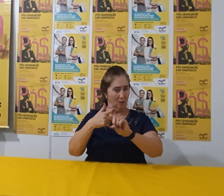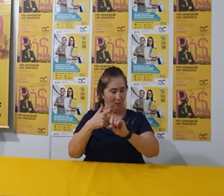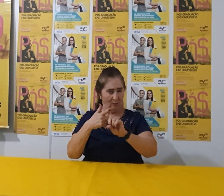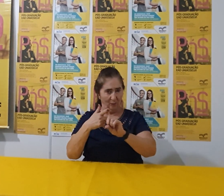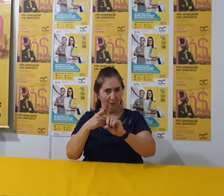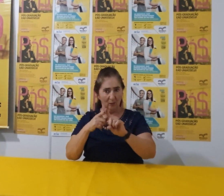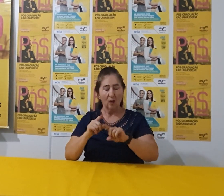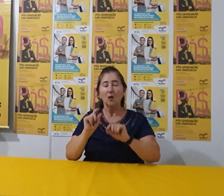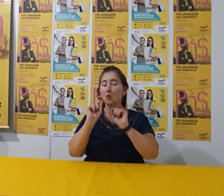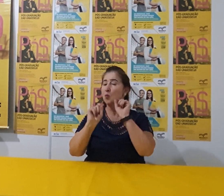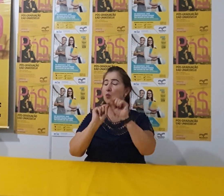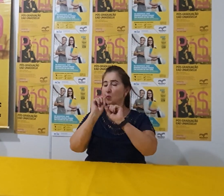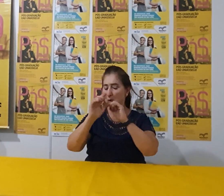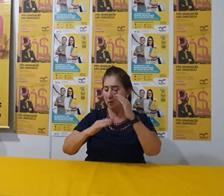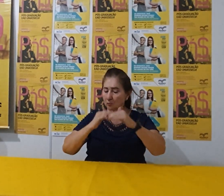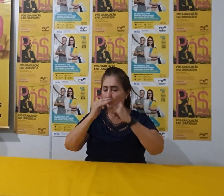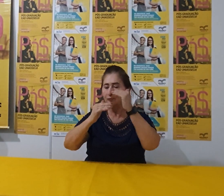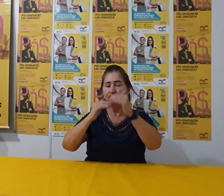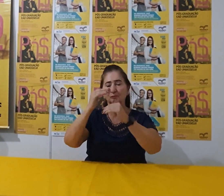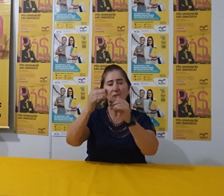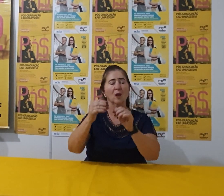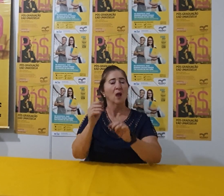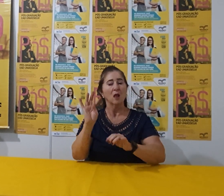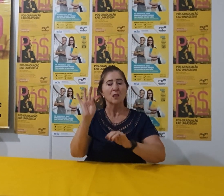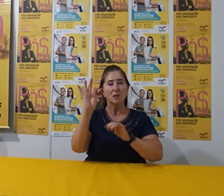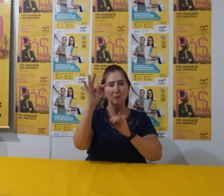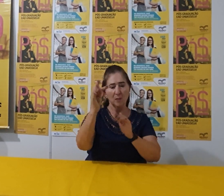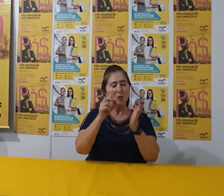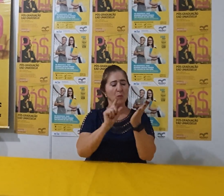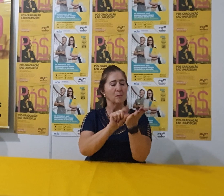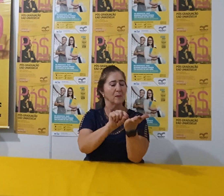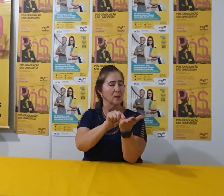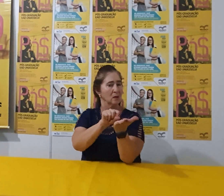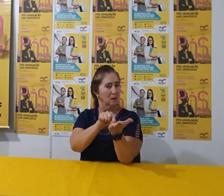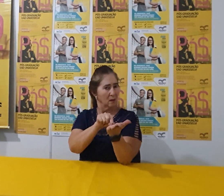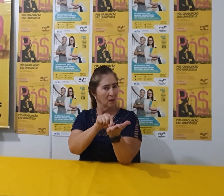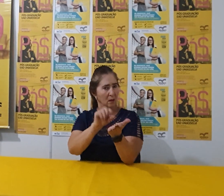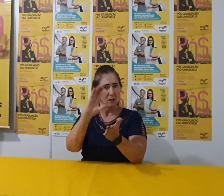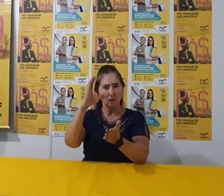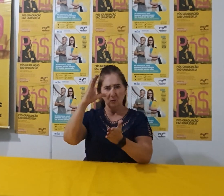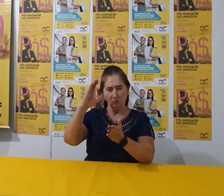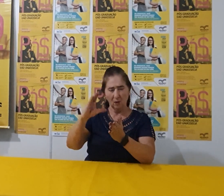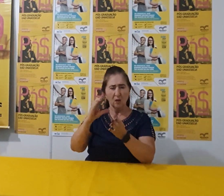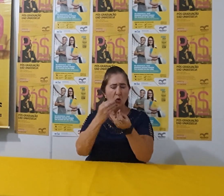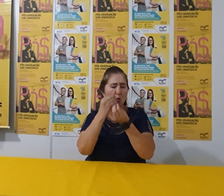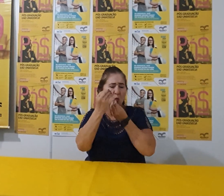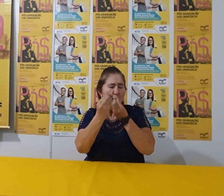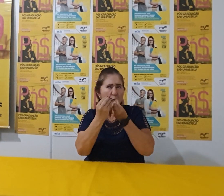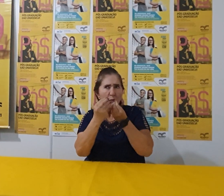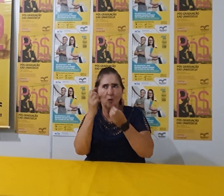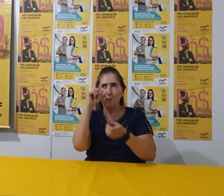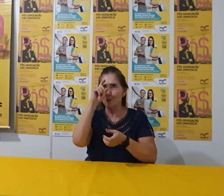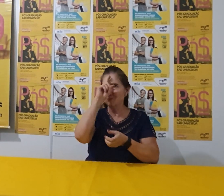Nesse sentido, este trabalho tem como objetivo abordar as implicações que envolvem o processo